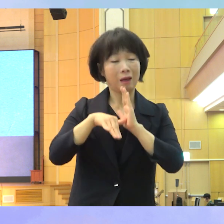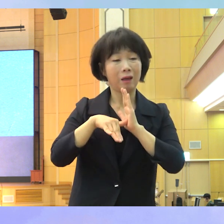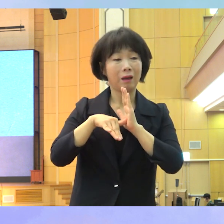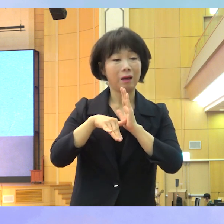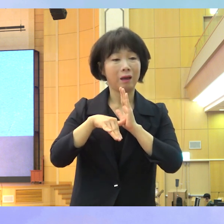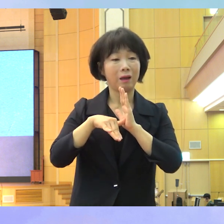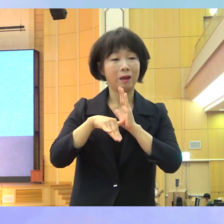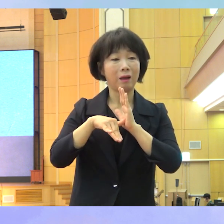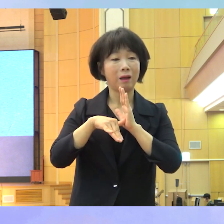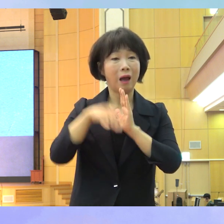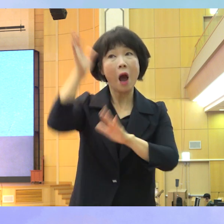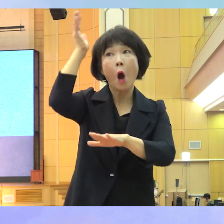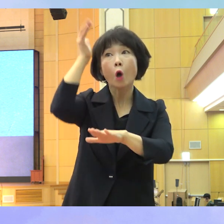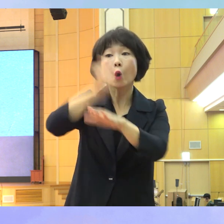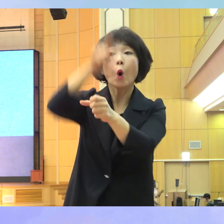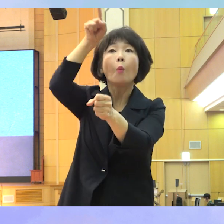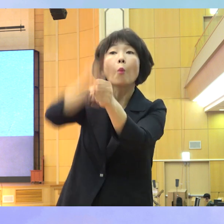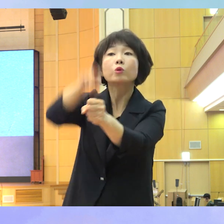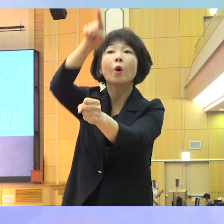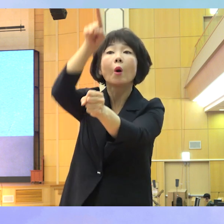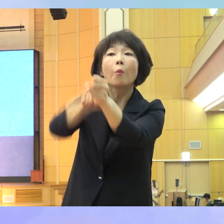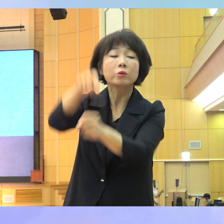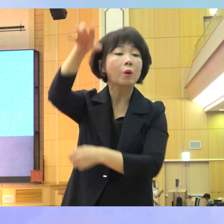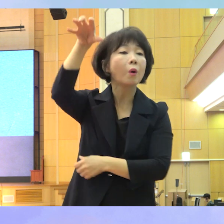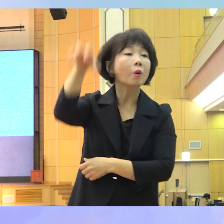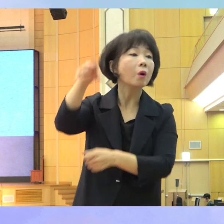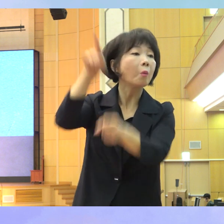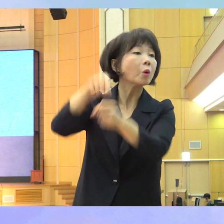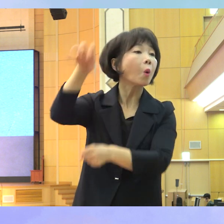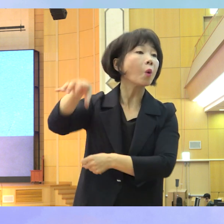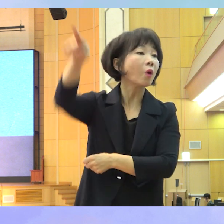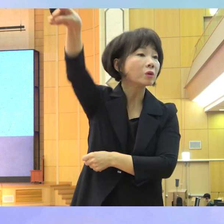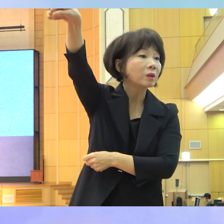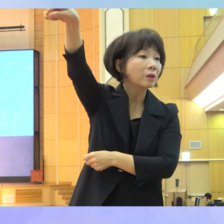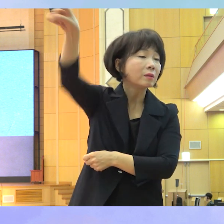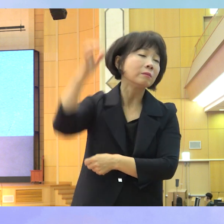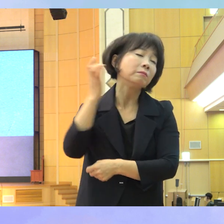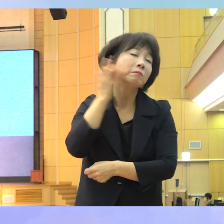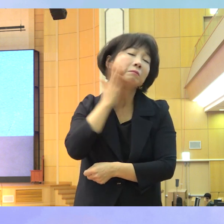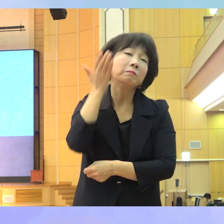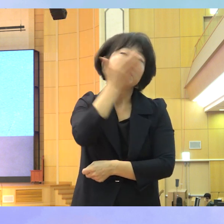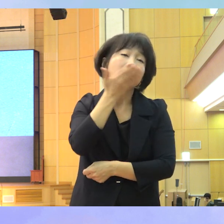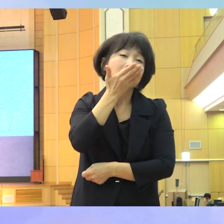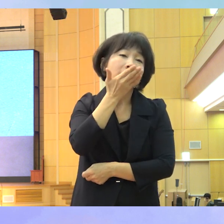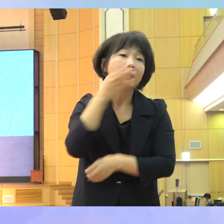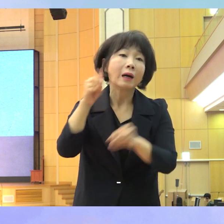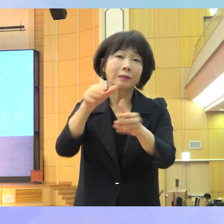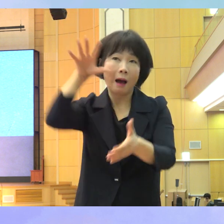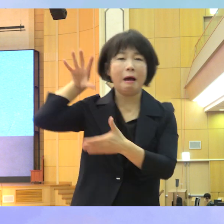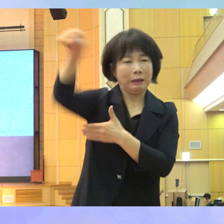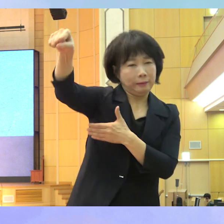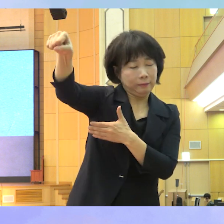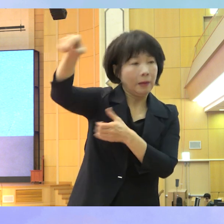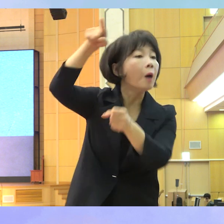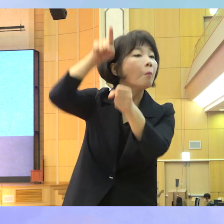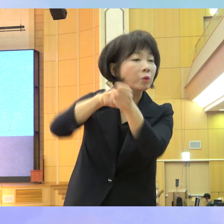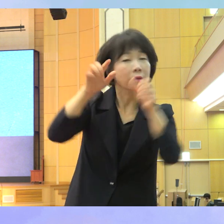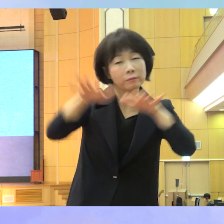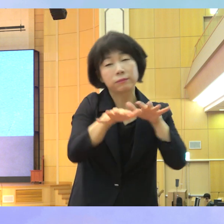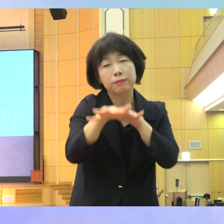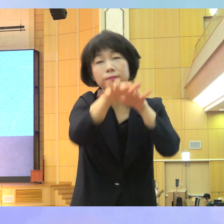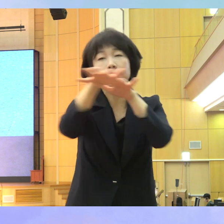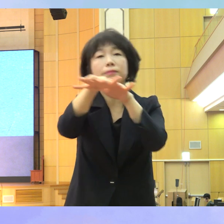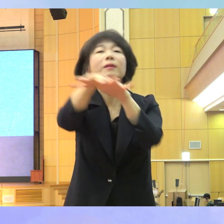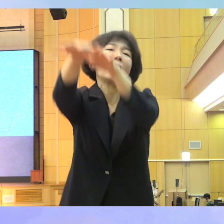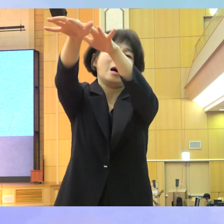목적지였습니까? 이스라엘 백성들의 최종 목적지는 어디였죠? 가나안이었잖아요. 그러면서 그 광야 생활을